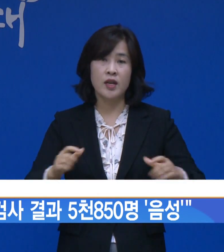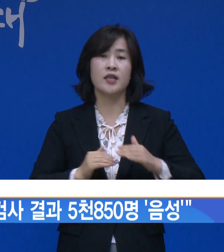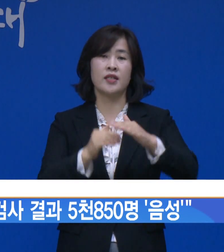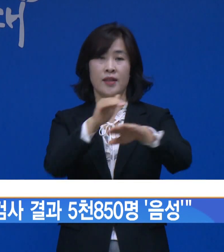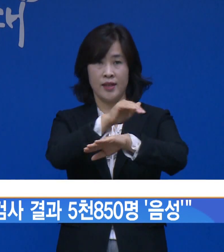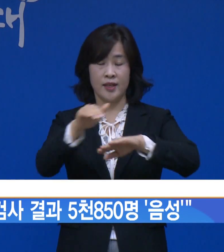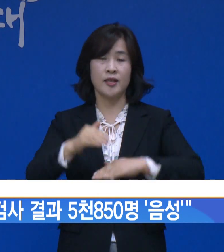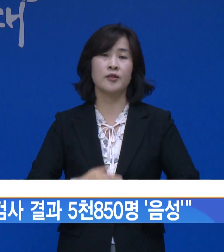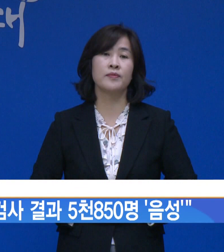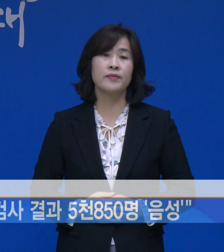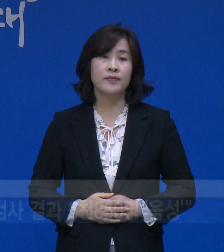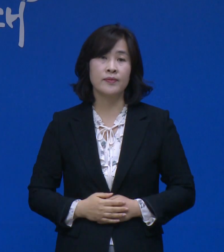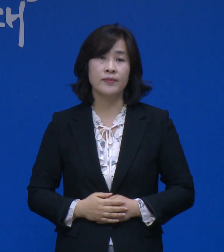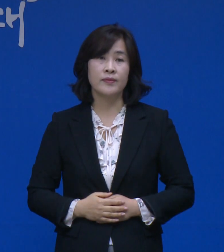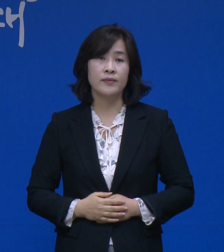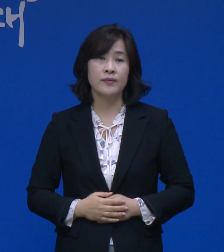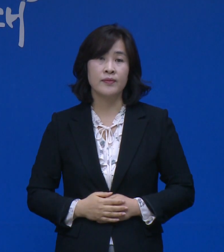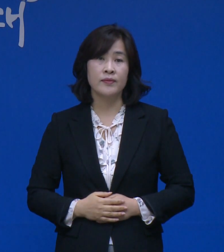진행할 계획입니다.